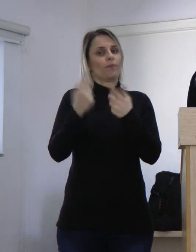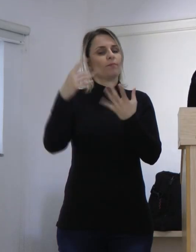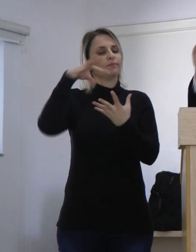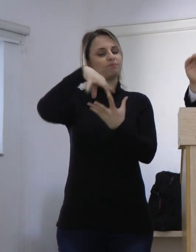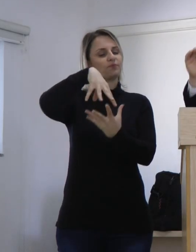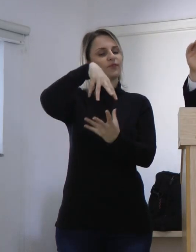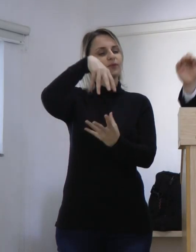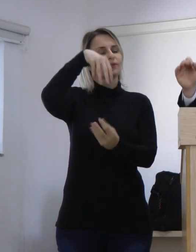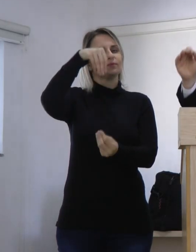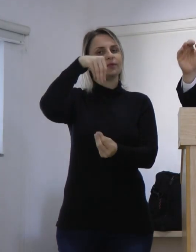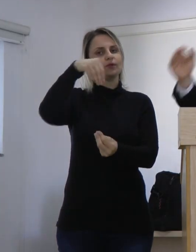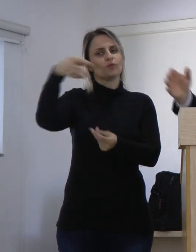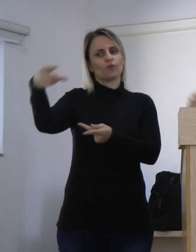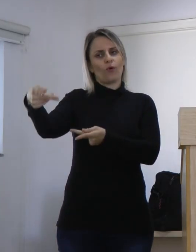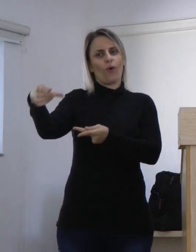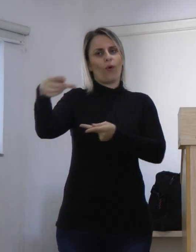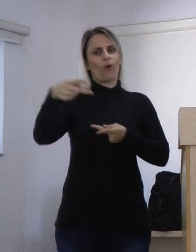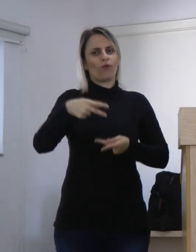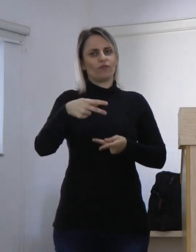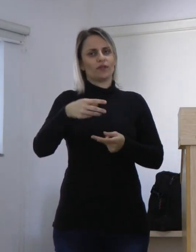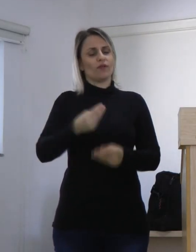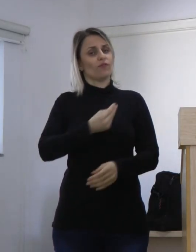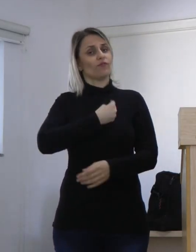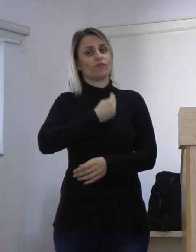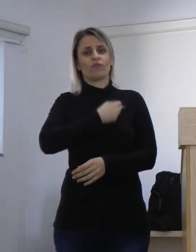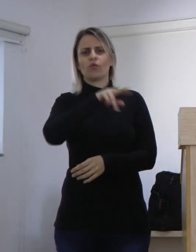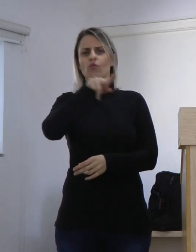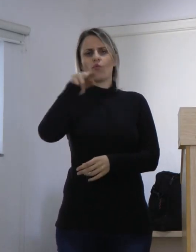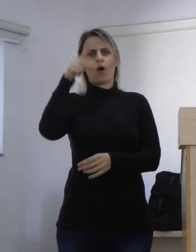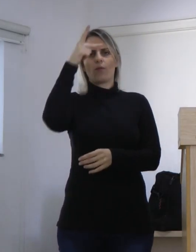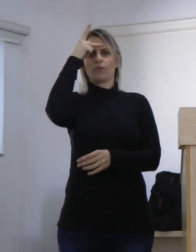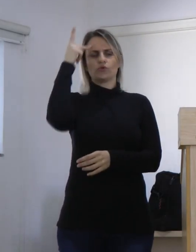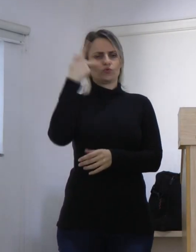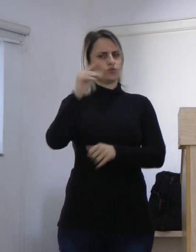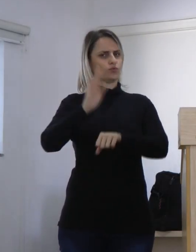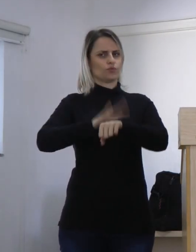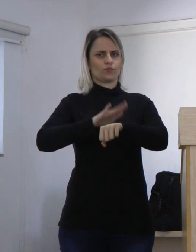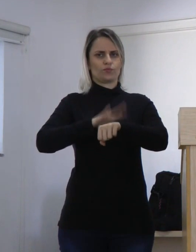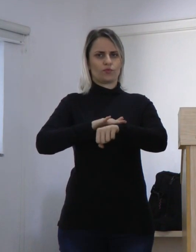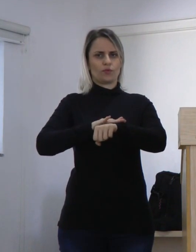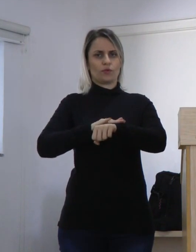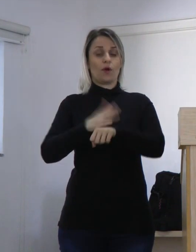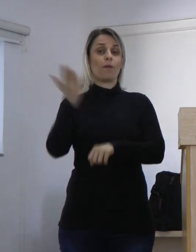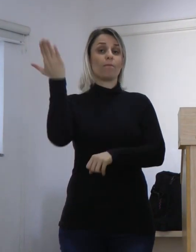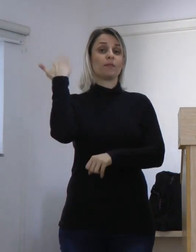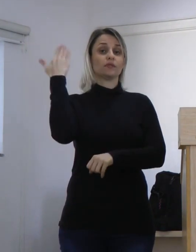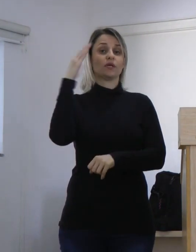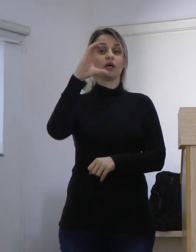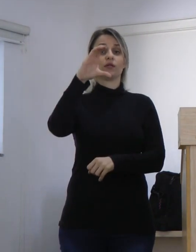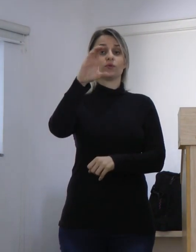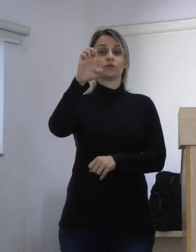vivei como vivem os homens do vosso tempo. Antes o celibato obrigatório, como ainda há em muitas